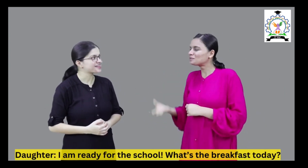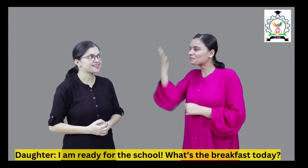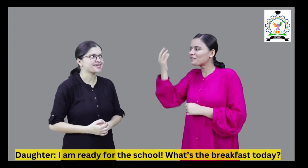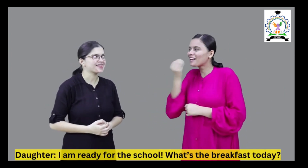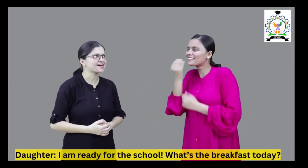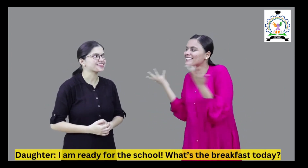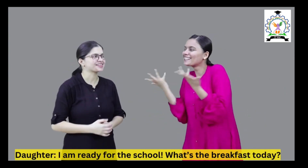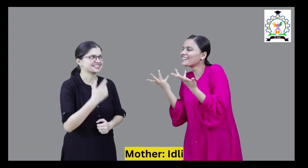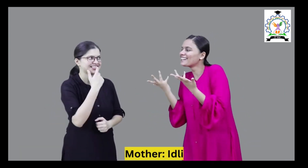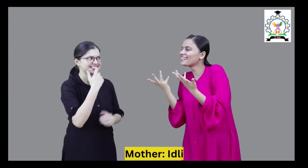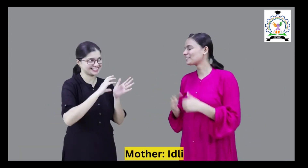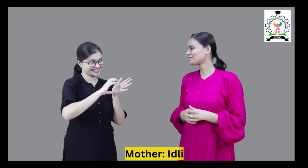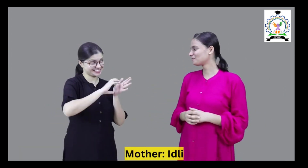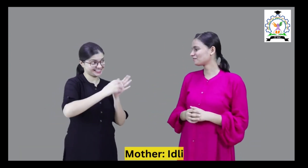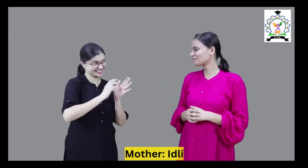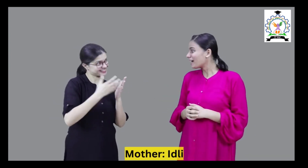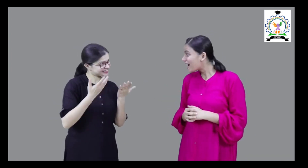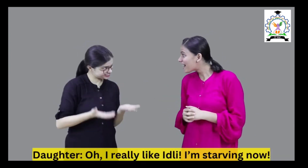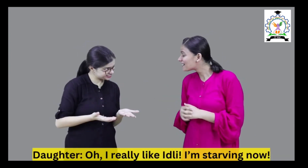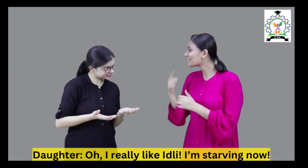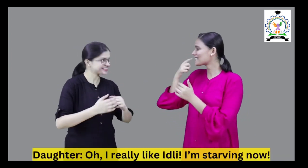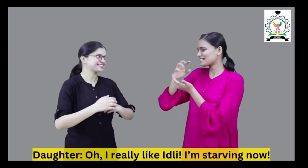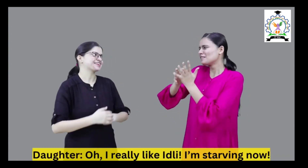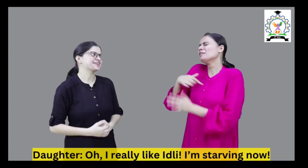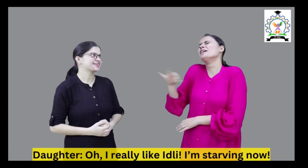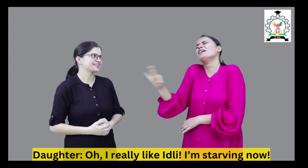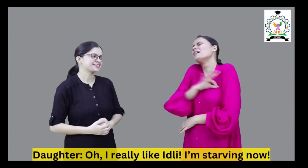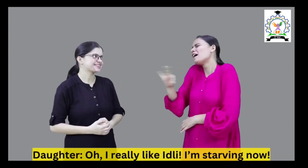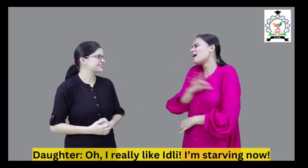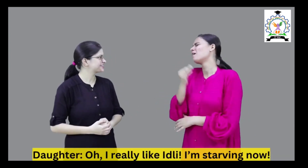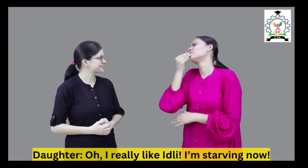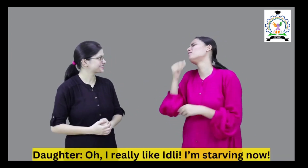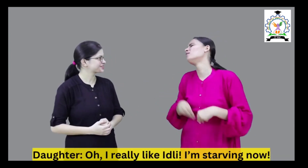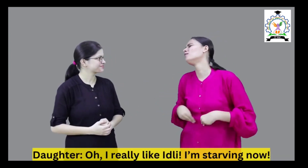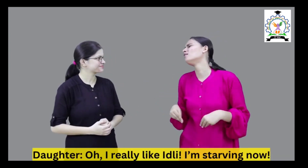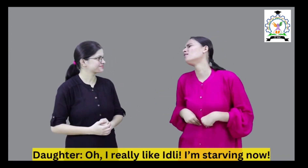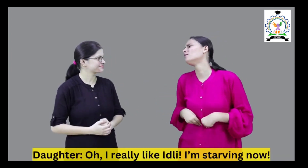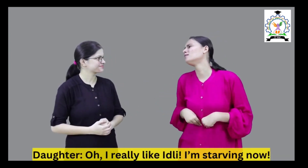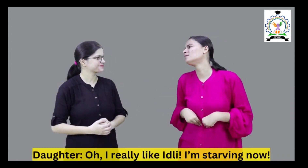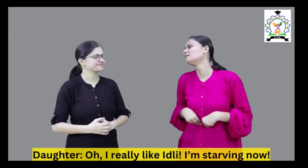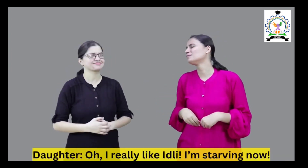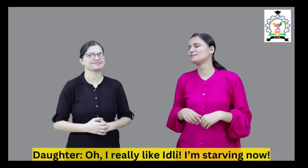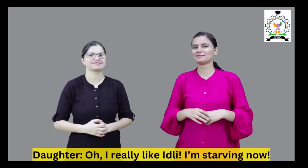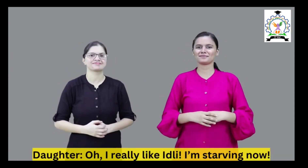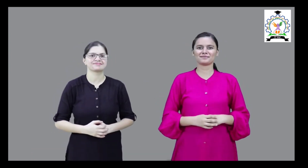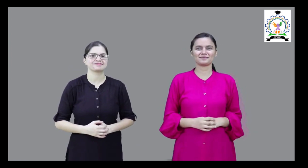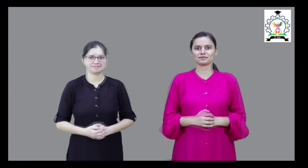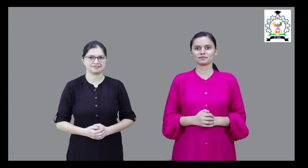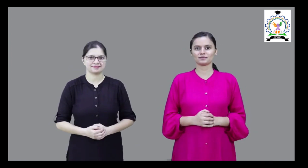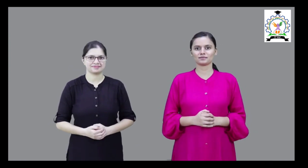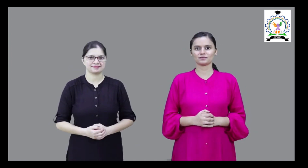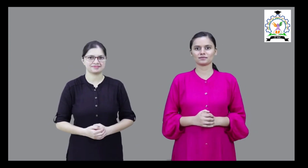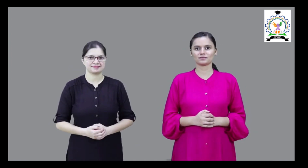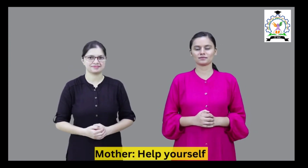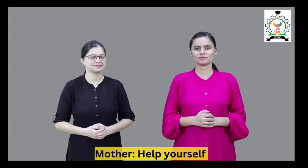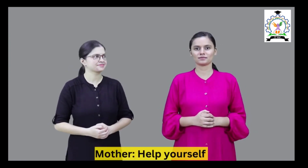है, देखो माँ, मैं स्कूल के लिए रेडी हो गई। आज ब्रेकफास्ट में क्या है? इडली। अरे वाह, मुझे इडली बहुत